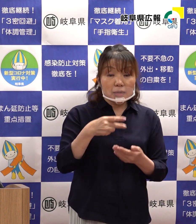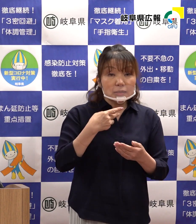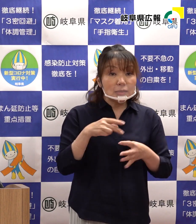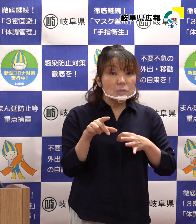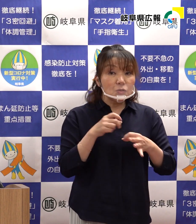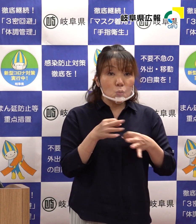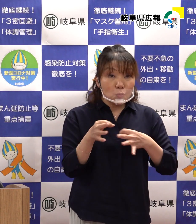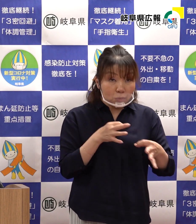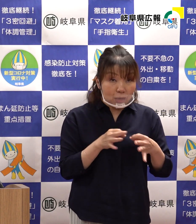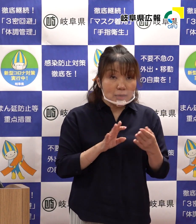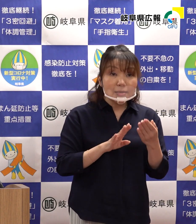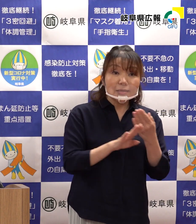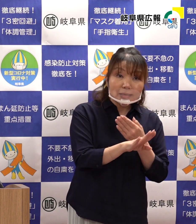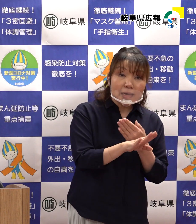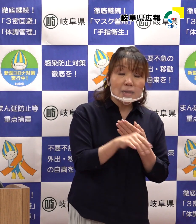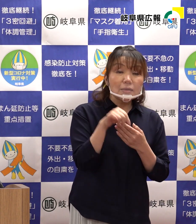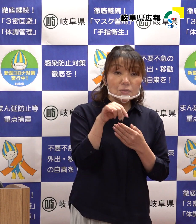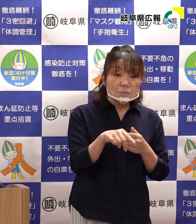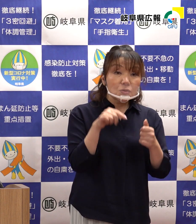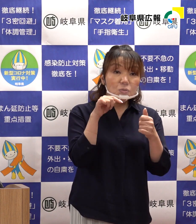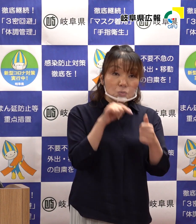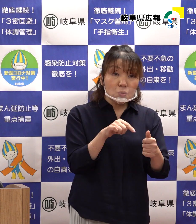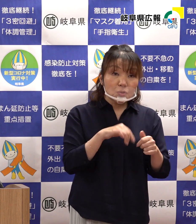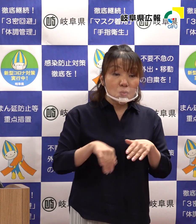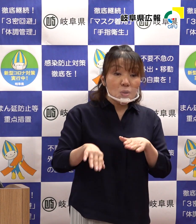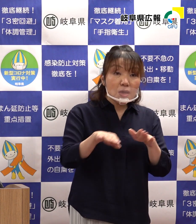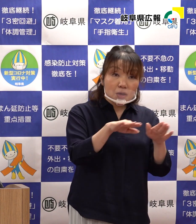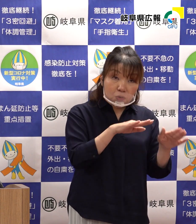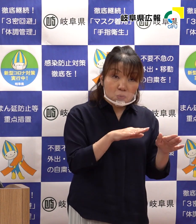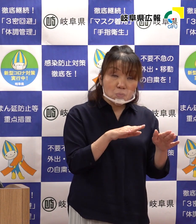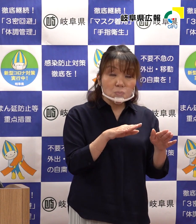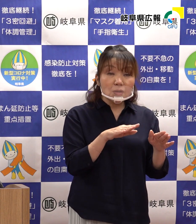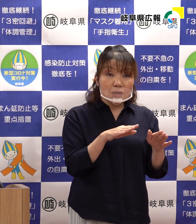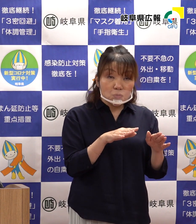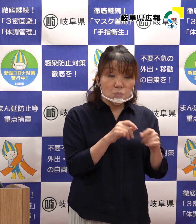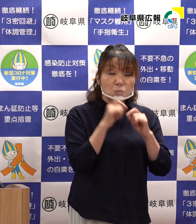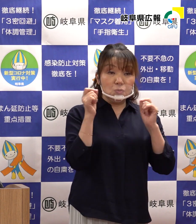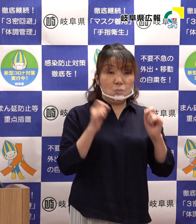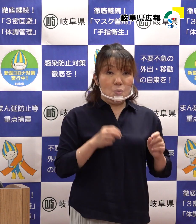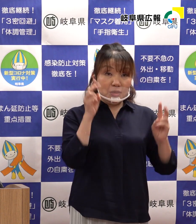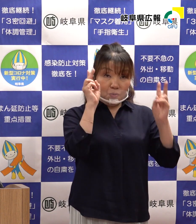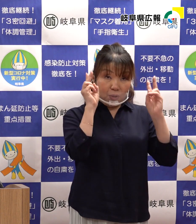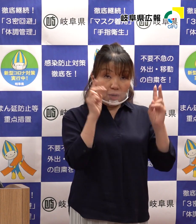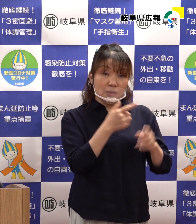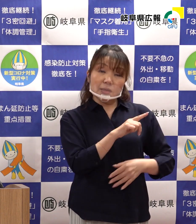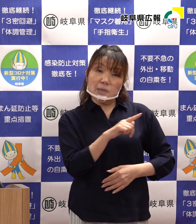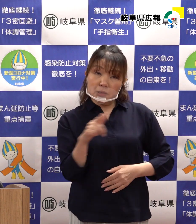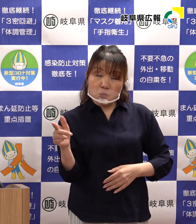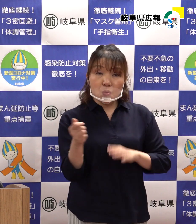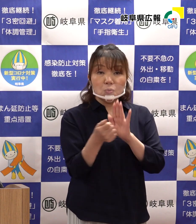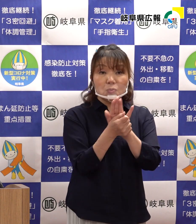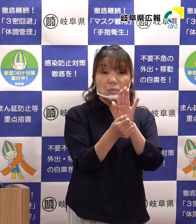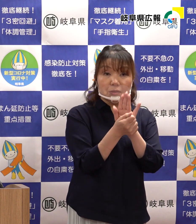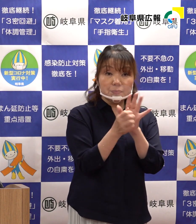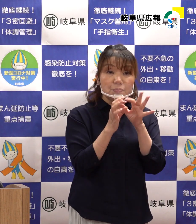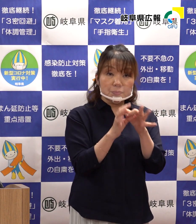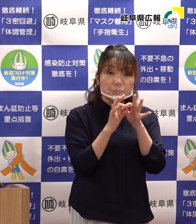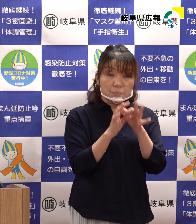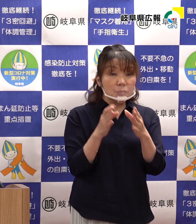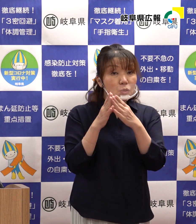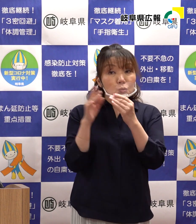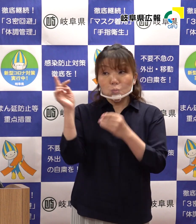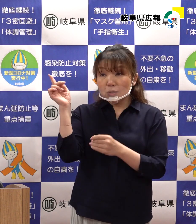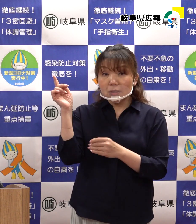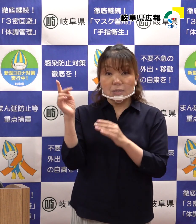店以外のこうした措置の影響を受ける中小法人、個人事業者等に対する支援につきましては、国の方